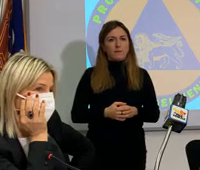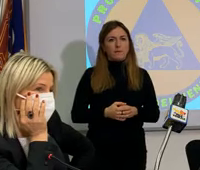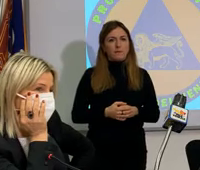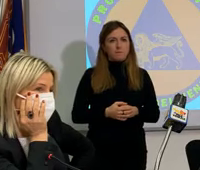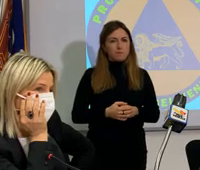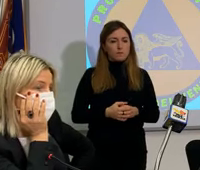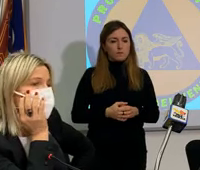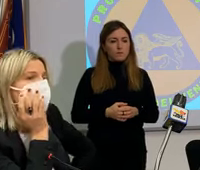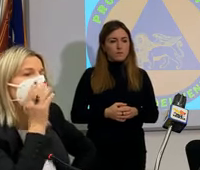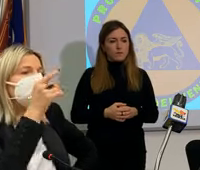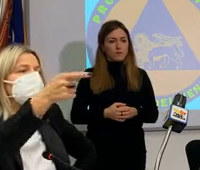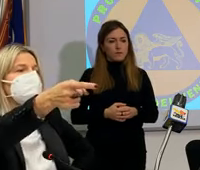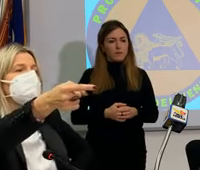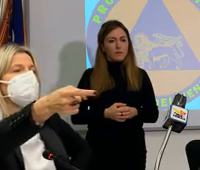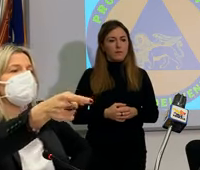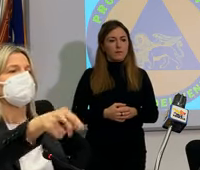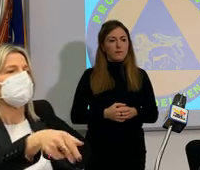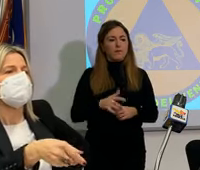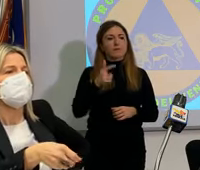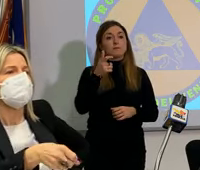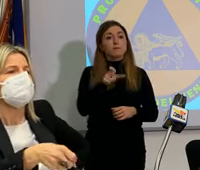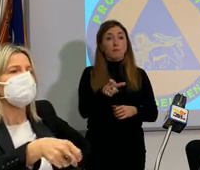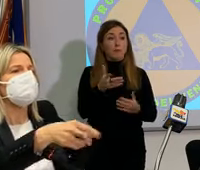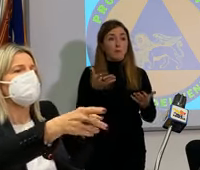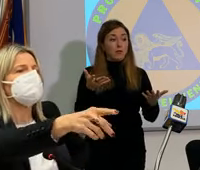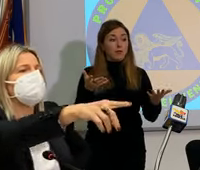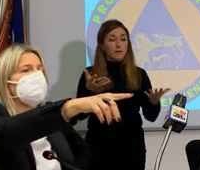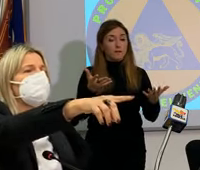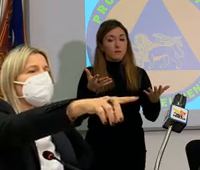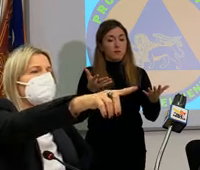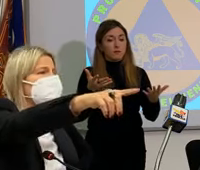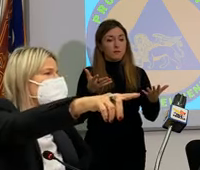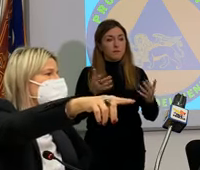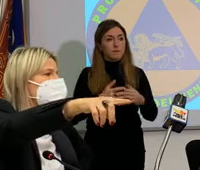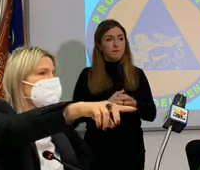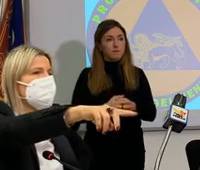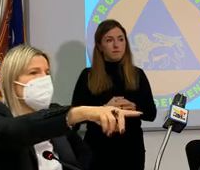abbiamo un numero importante di ingressi